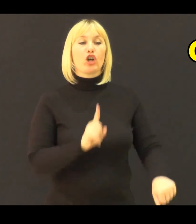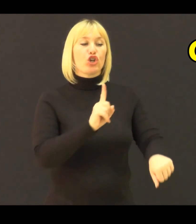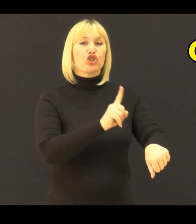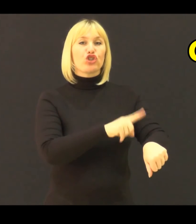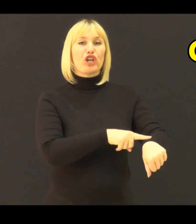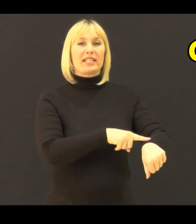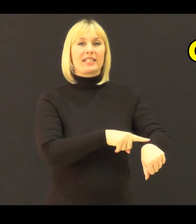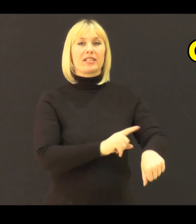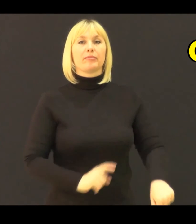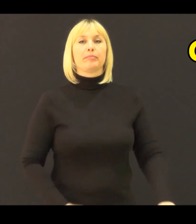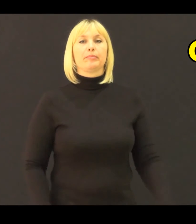Ceas.